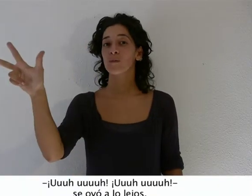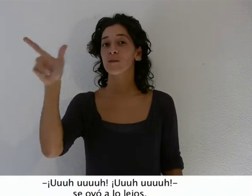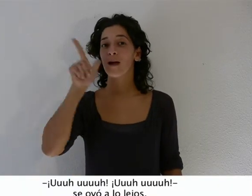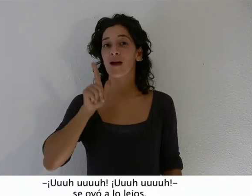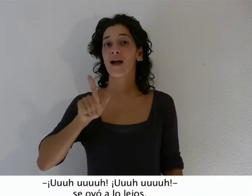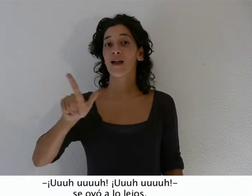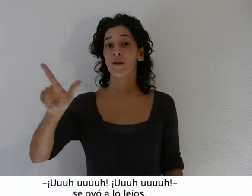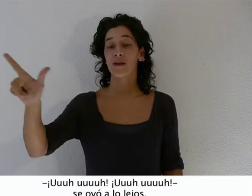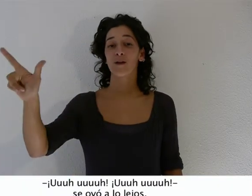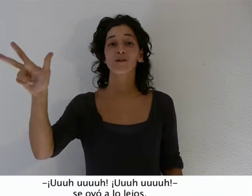Se oyó a lo lejos.